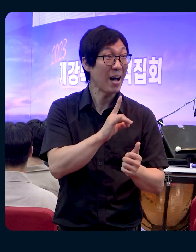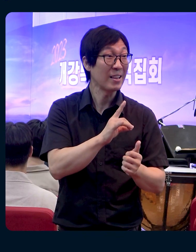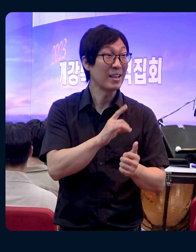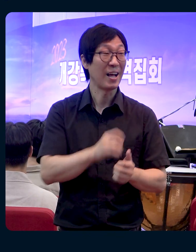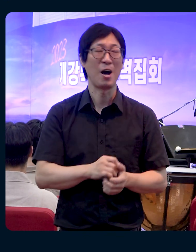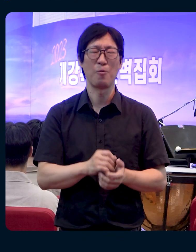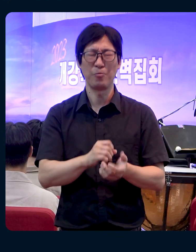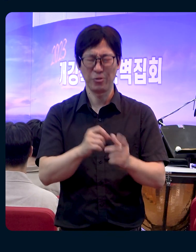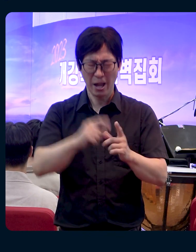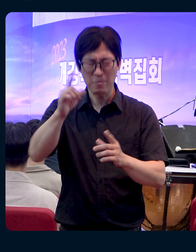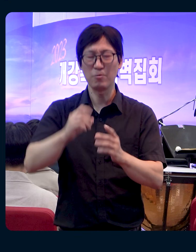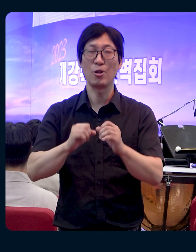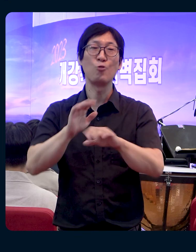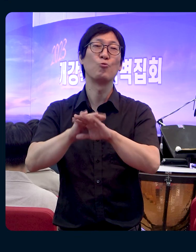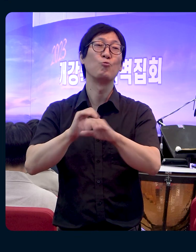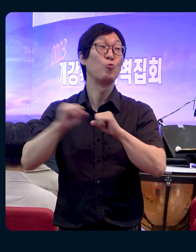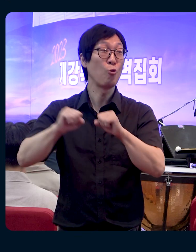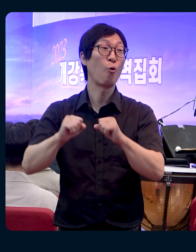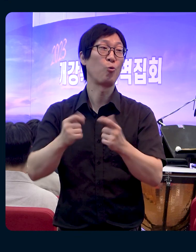모든 운동이 다 그렇죠.